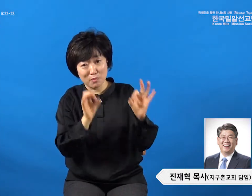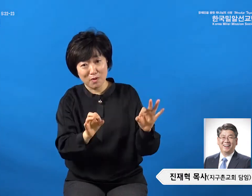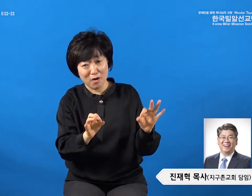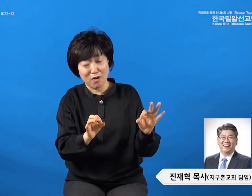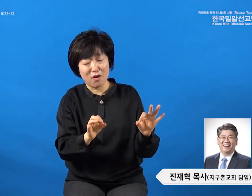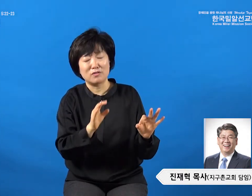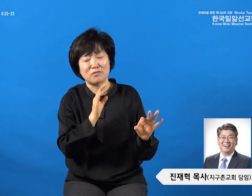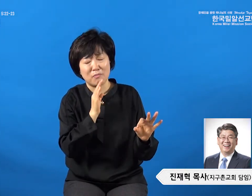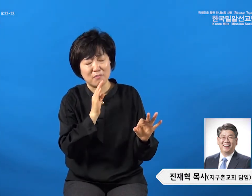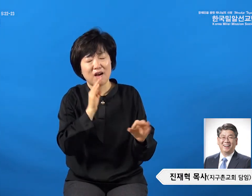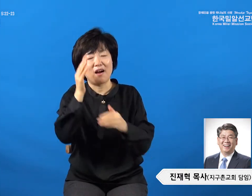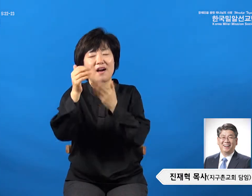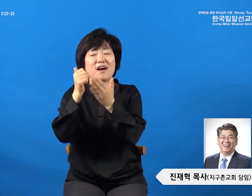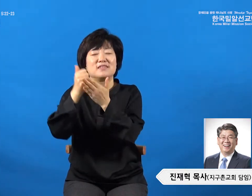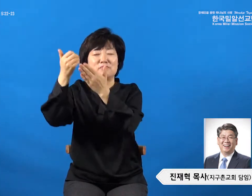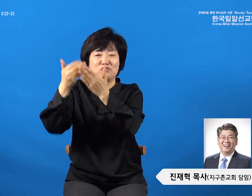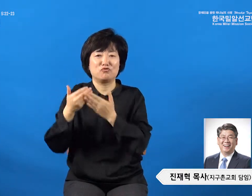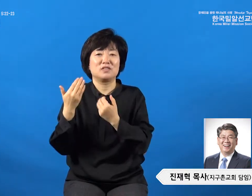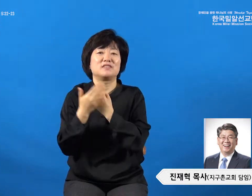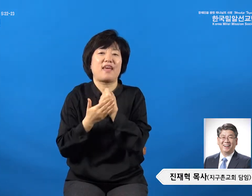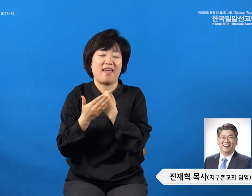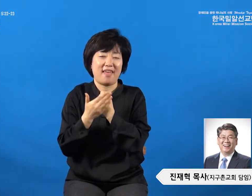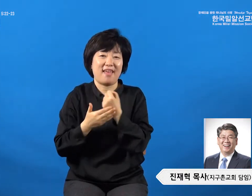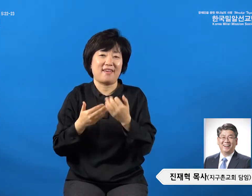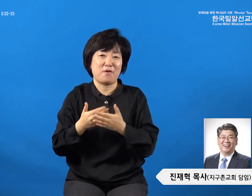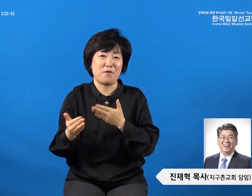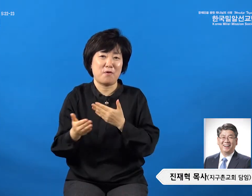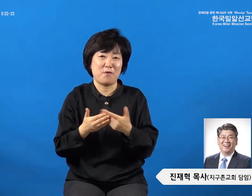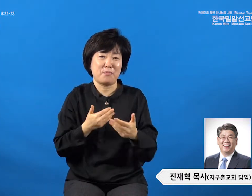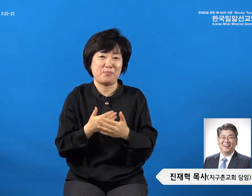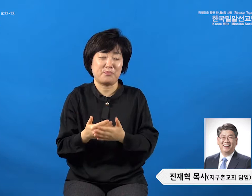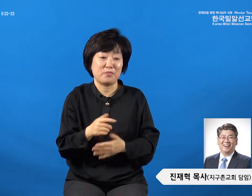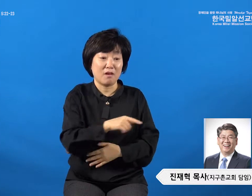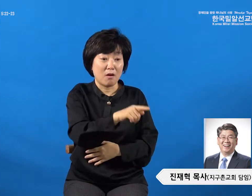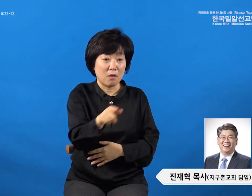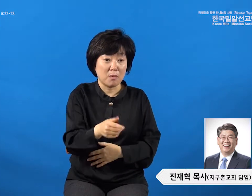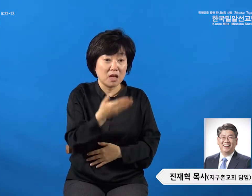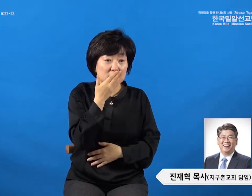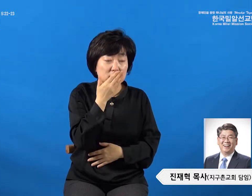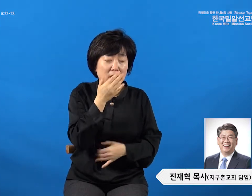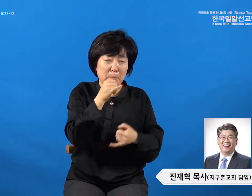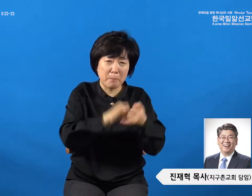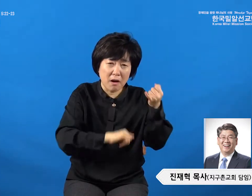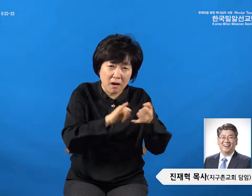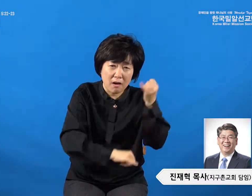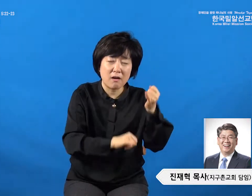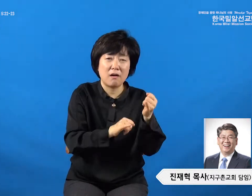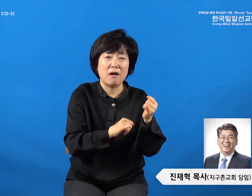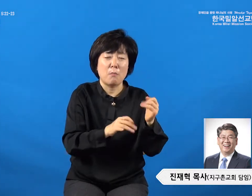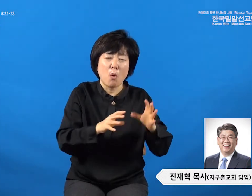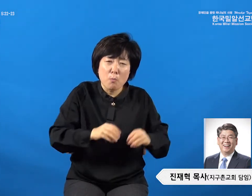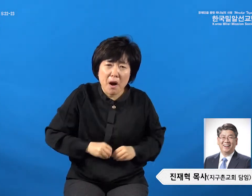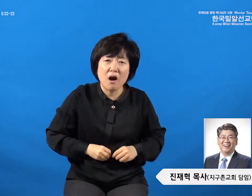가운데 하나님이 주시는 은혜를 경험합니다. 그들은 한 끼 식사도 제대로 하지 못할 때가